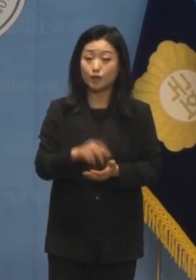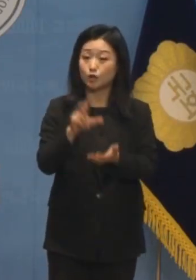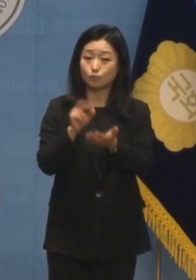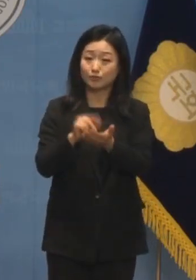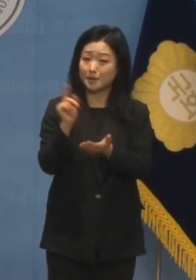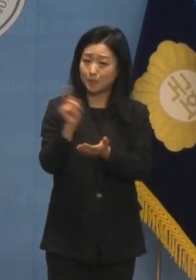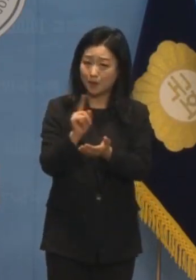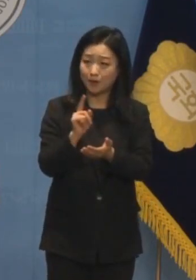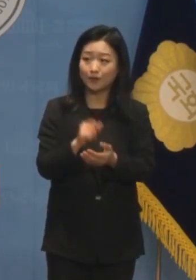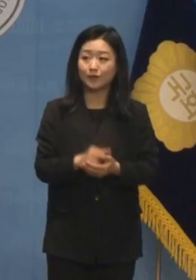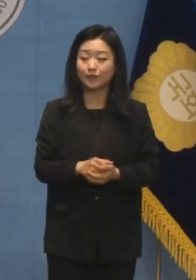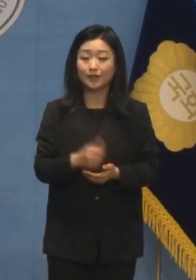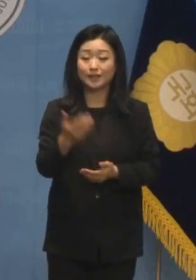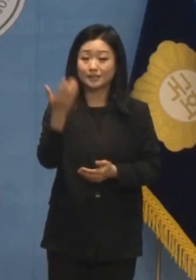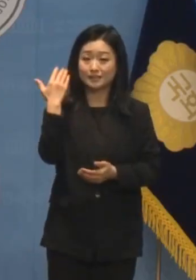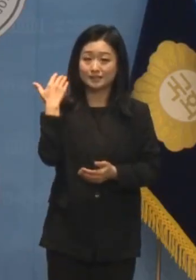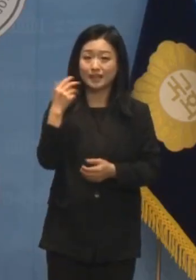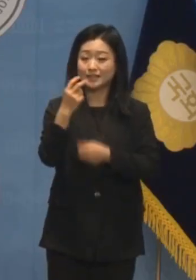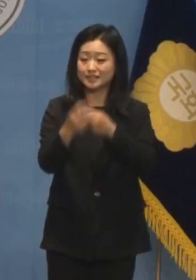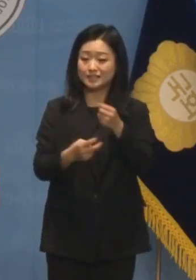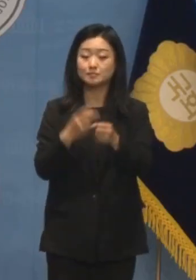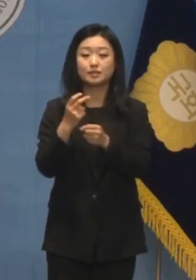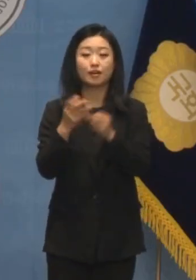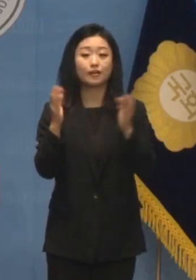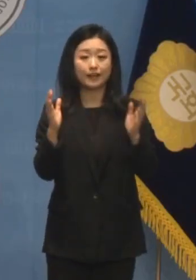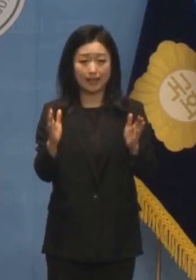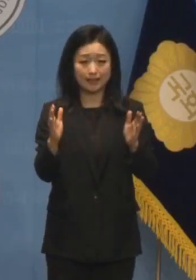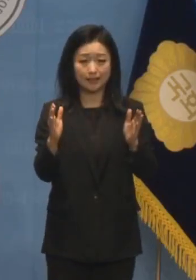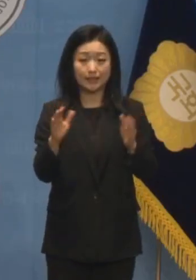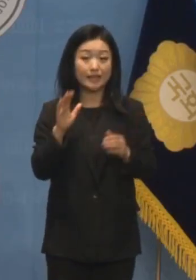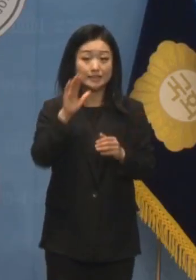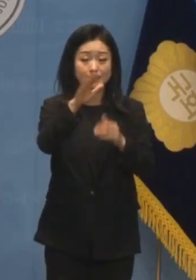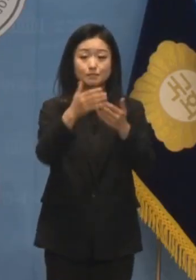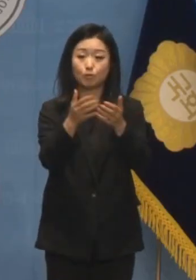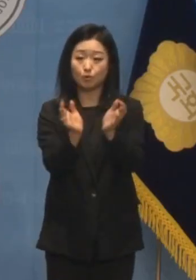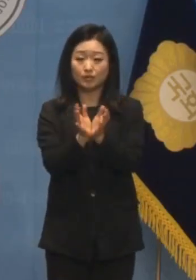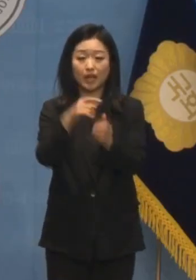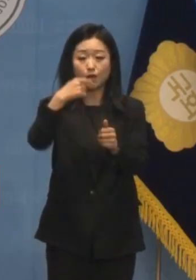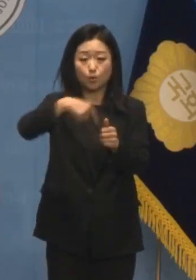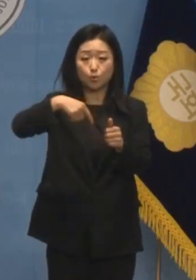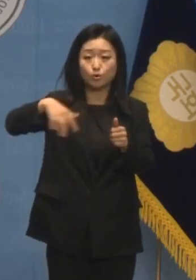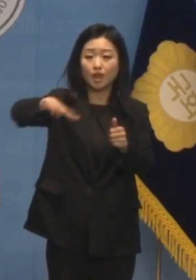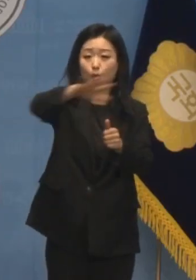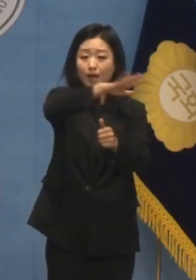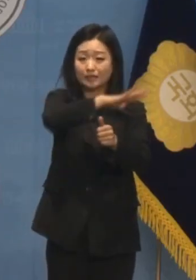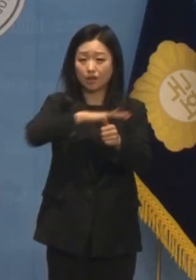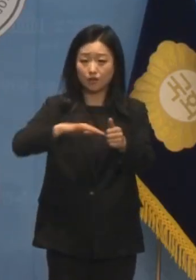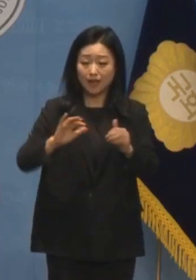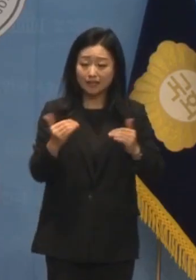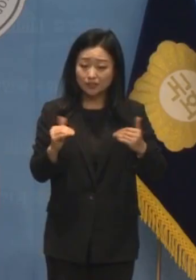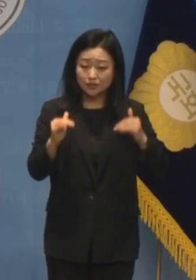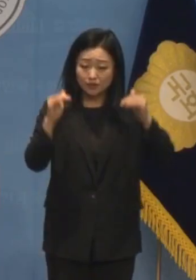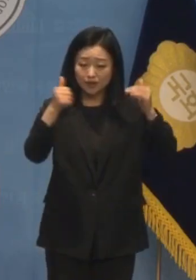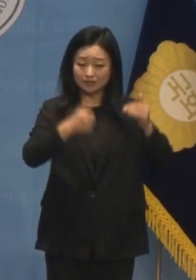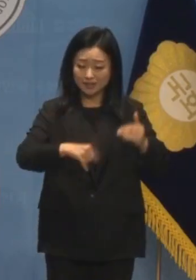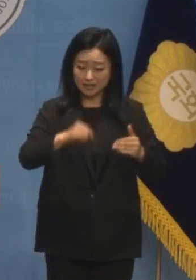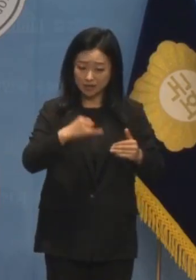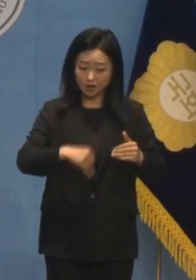문제는 지난 20여 년간 진보 진영 교육 환경에서 성장해온 우리